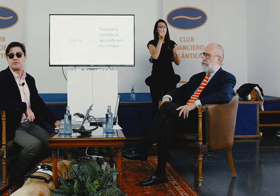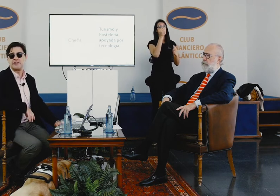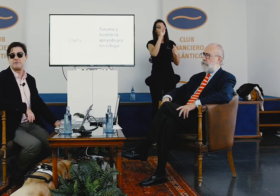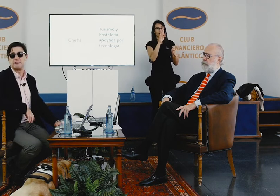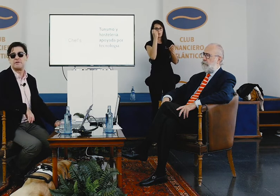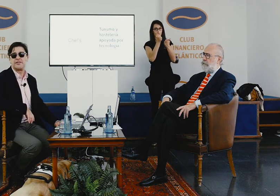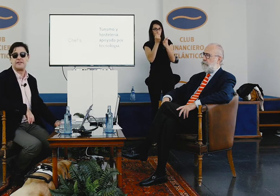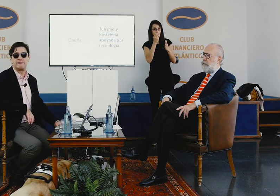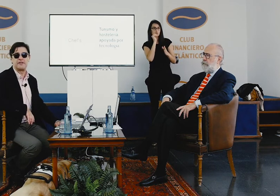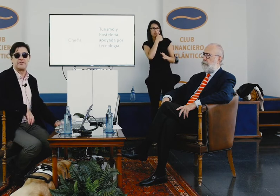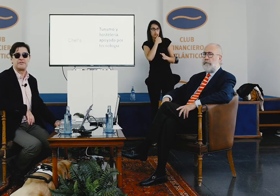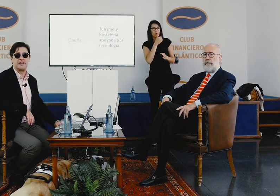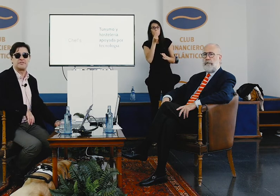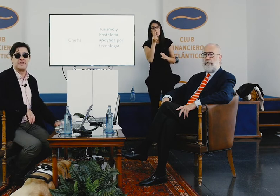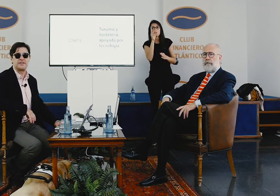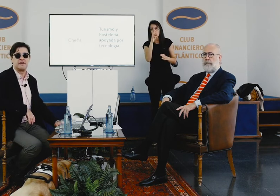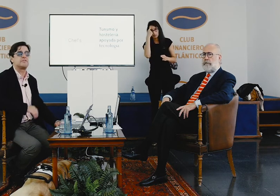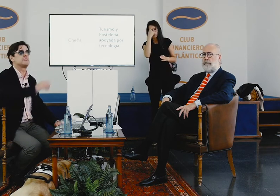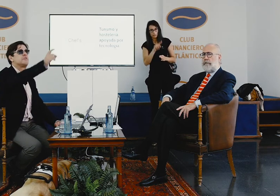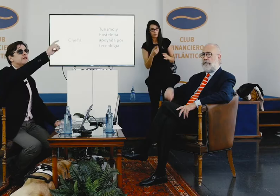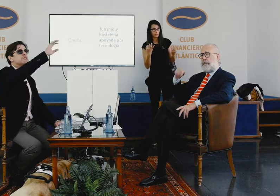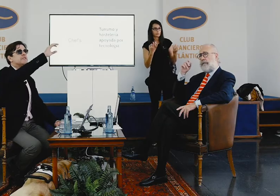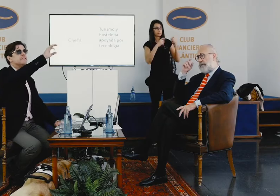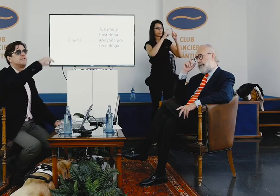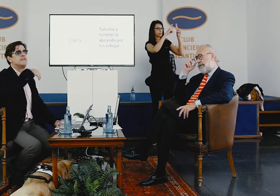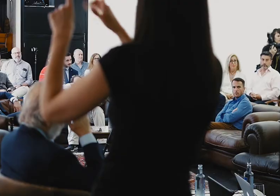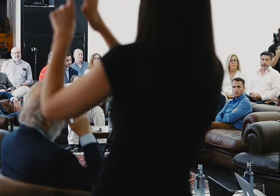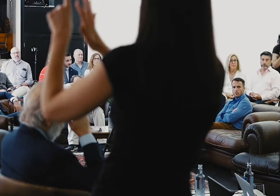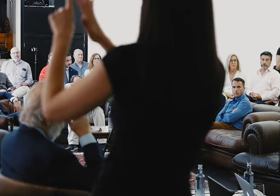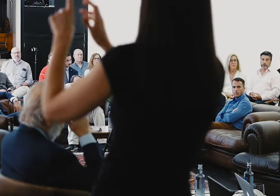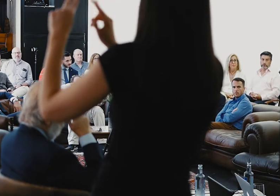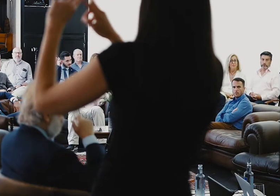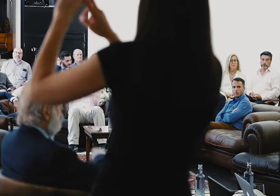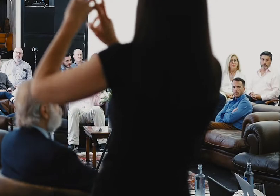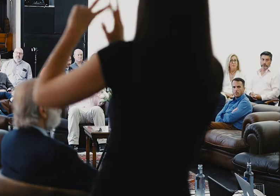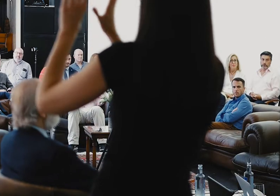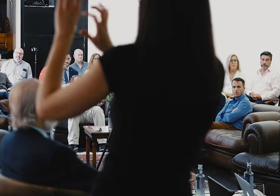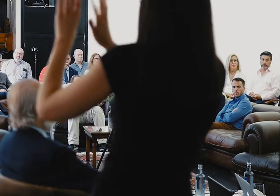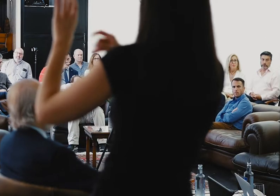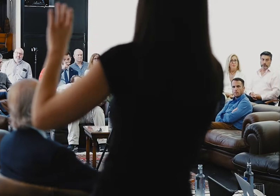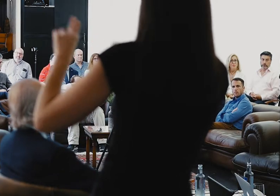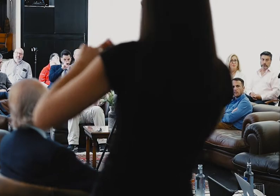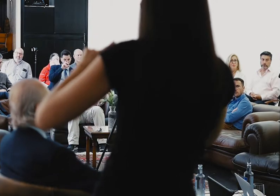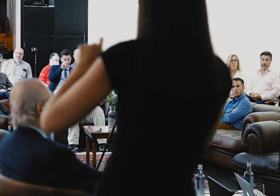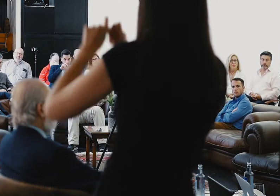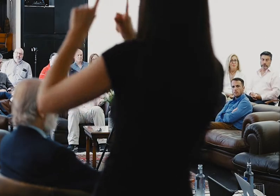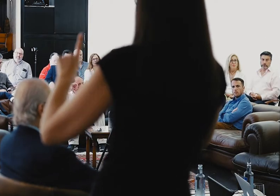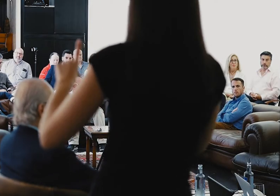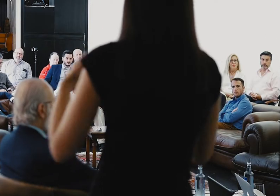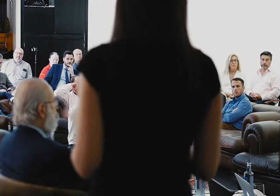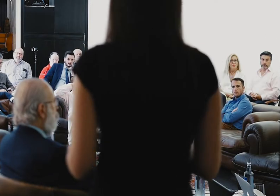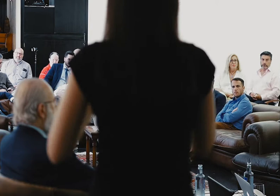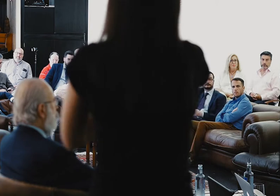todos sabemos lo que es, yo cuando empecé en Fundación lo teníamos y nadie sabía, pero esos codiguitos de cuadraditos blancos y negros lo lee, y tiene la carta en el teléfono, en